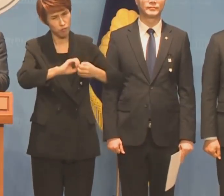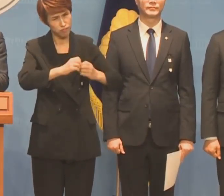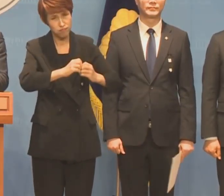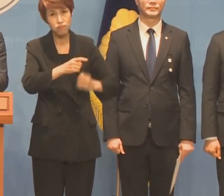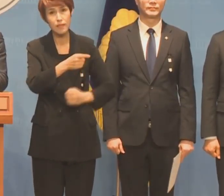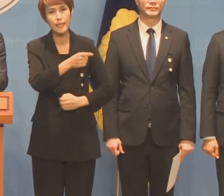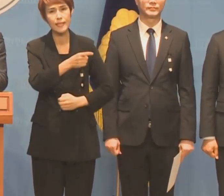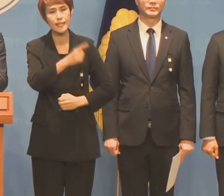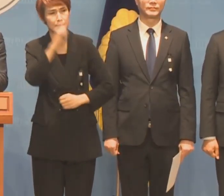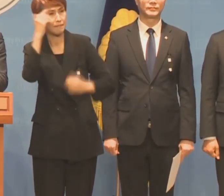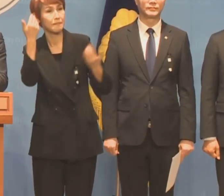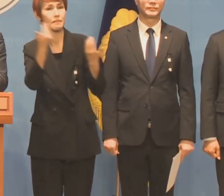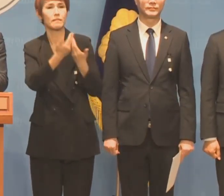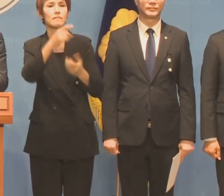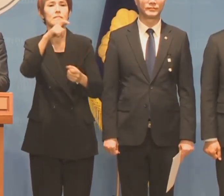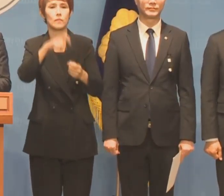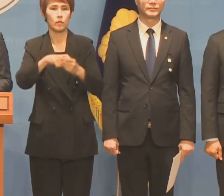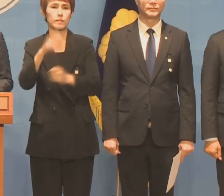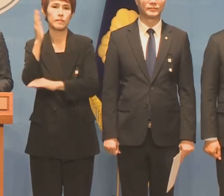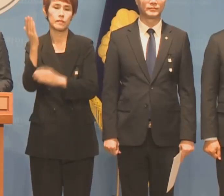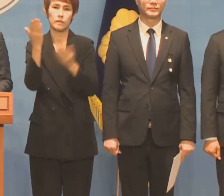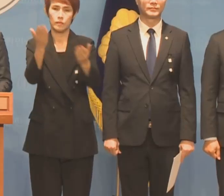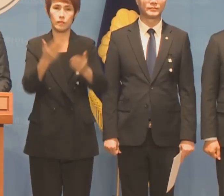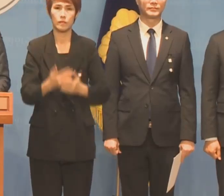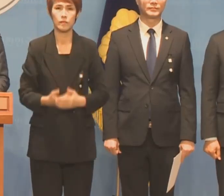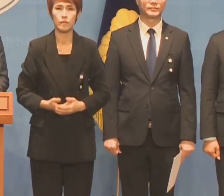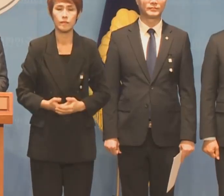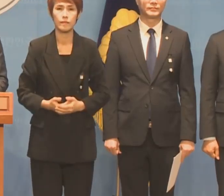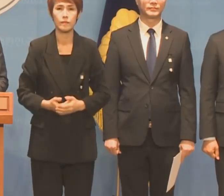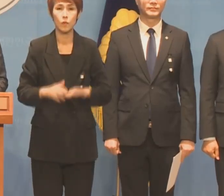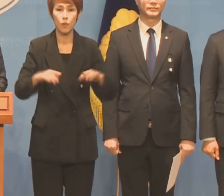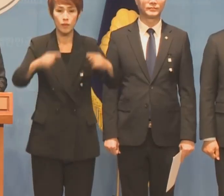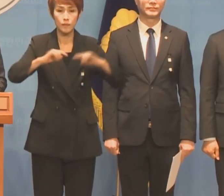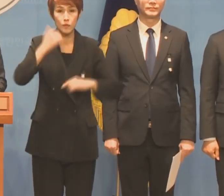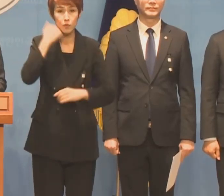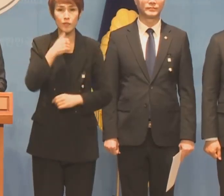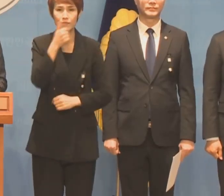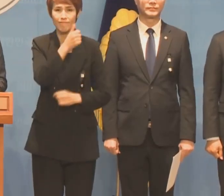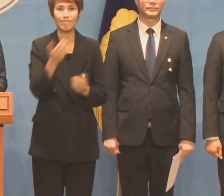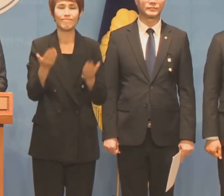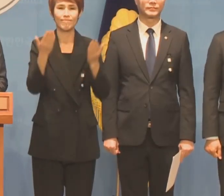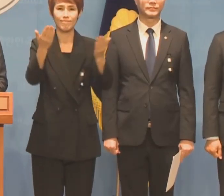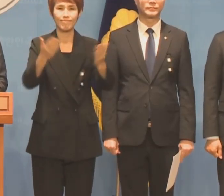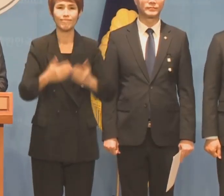대해서 반박하기 위해서 이 자리에 섰습니다. 오신 분들 소개해 드리도록 하겠습니다.